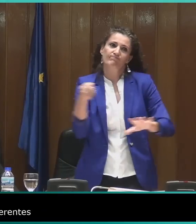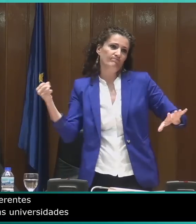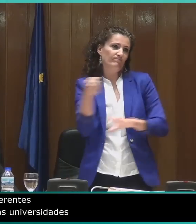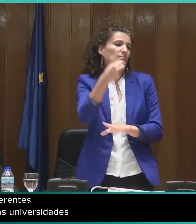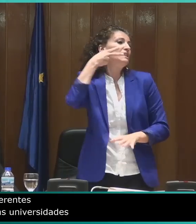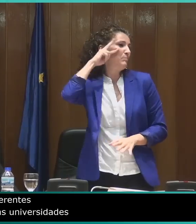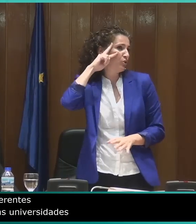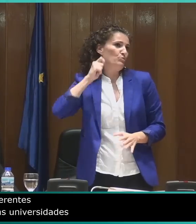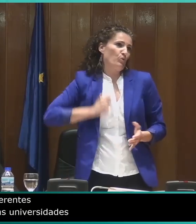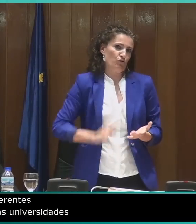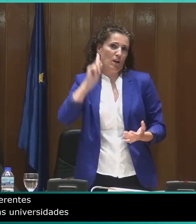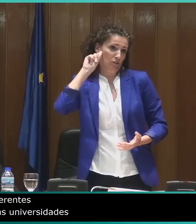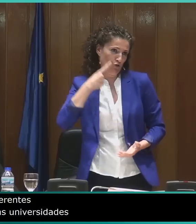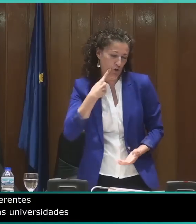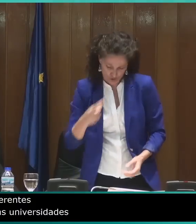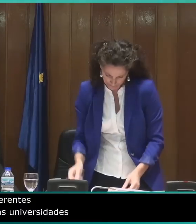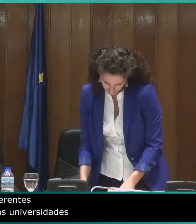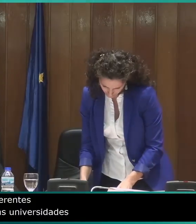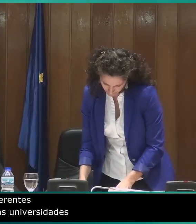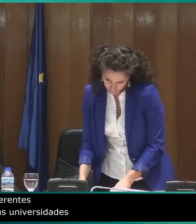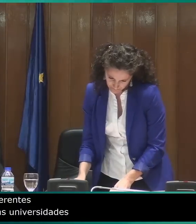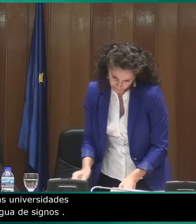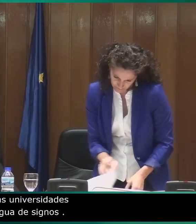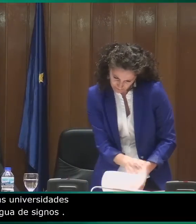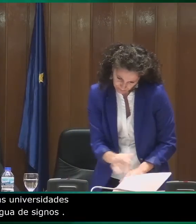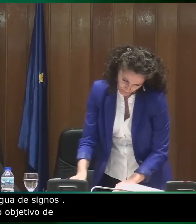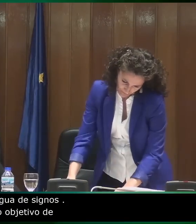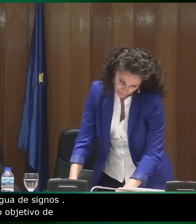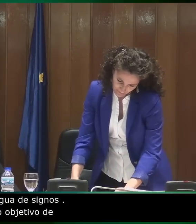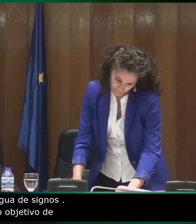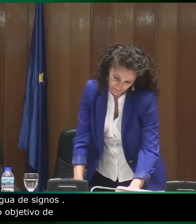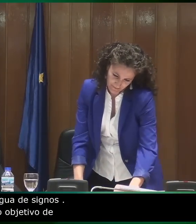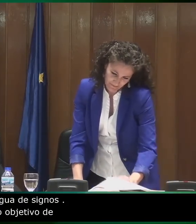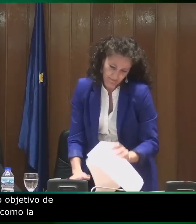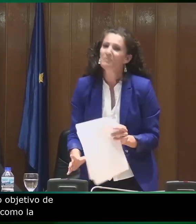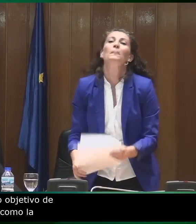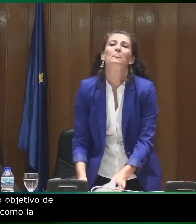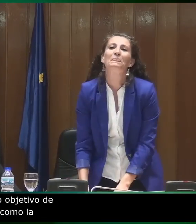este congreso, así como la incorporación en los diferentes equipos de investigación de investigadores sordos.